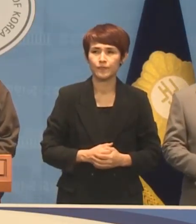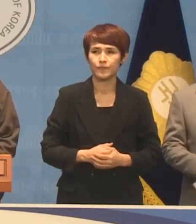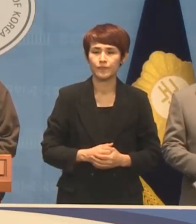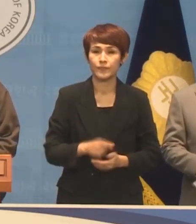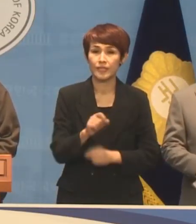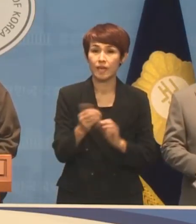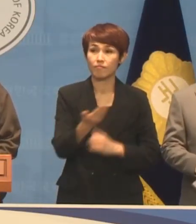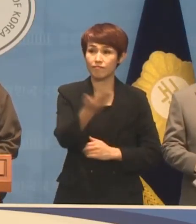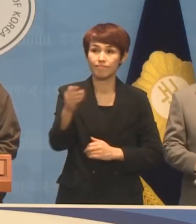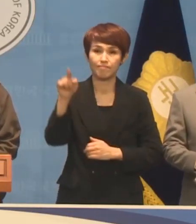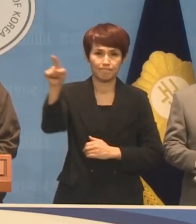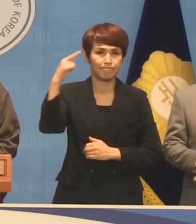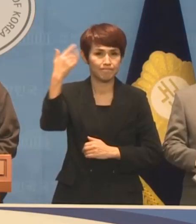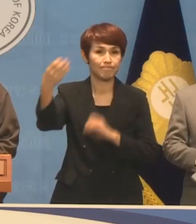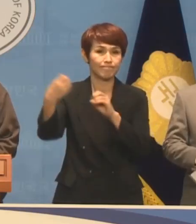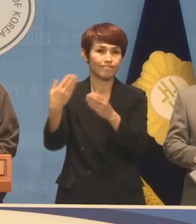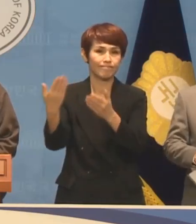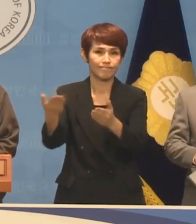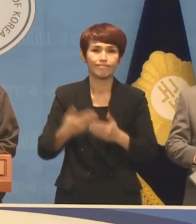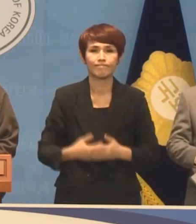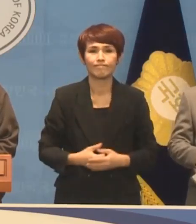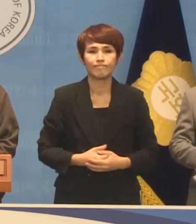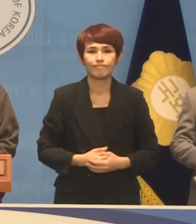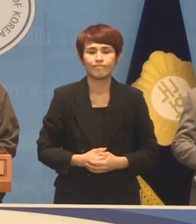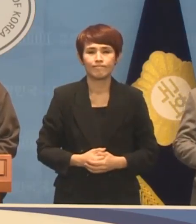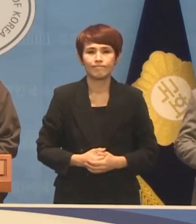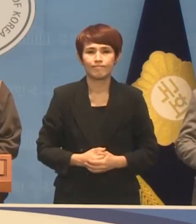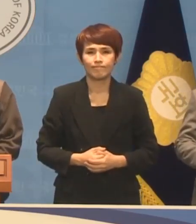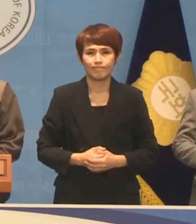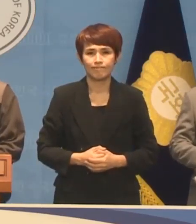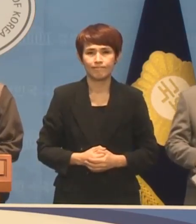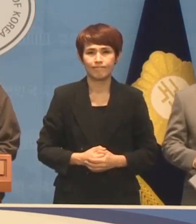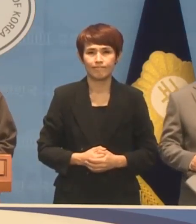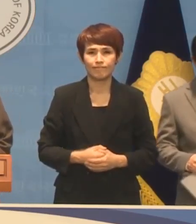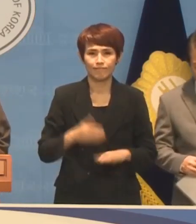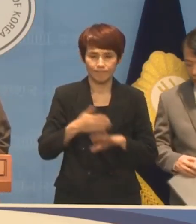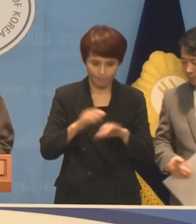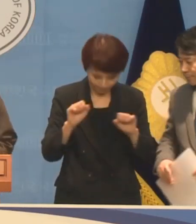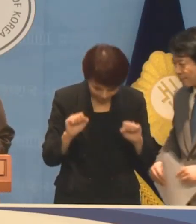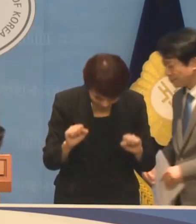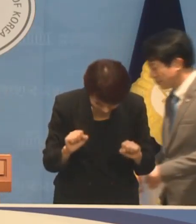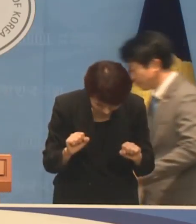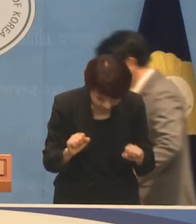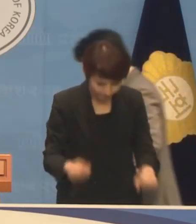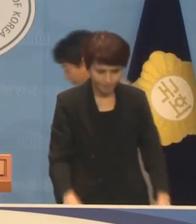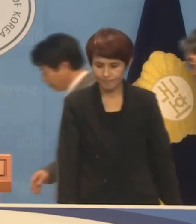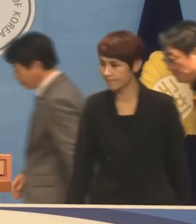잠깐 여기 백브리핑 공간에서 궁금하신 질문 답변할 수 있도록 하겠습니다. 고맙습니다.